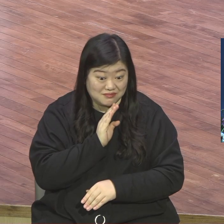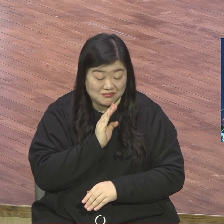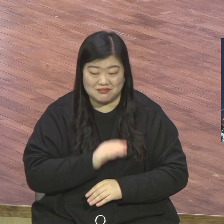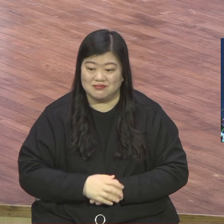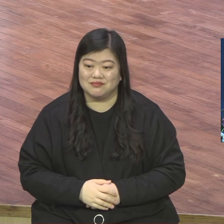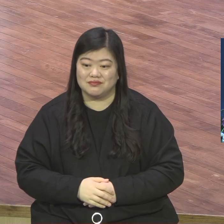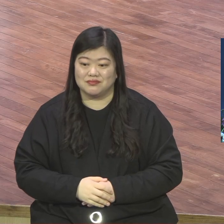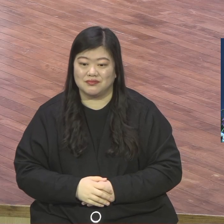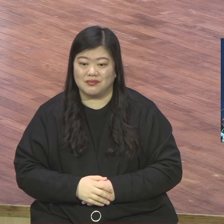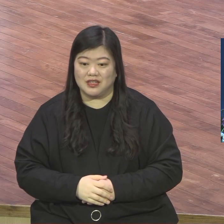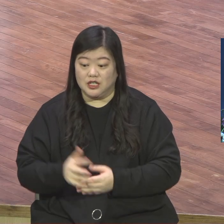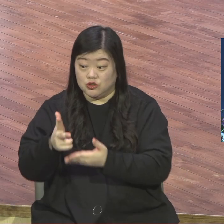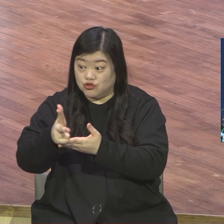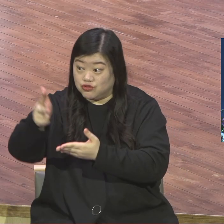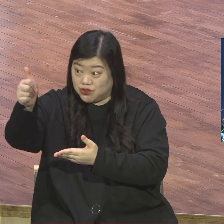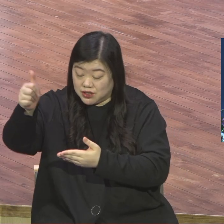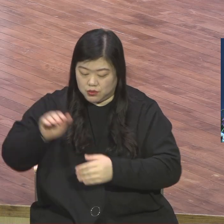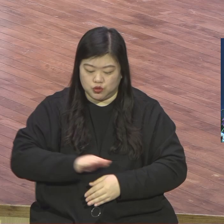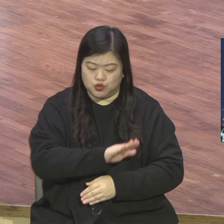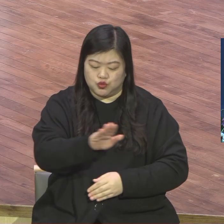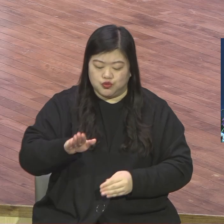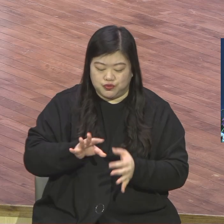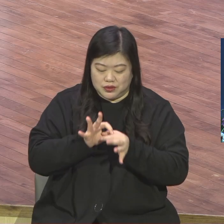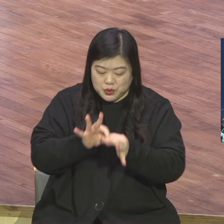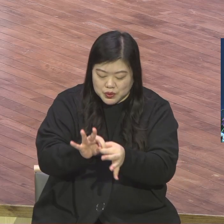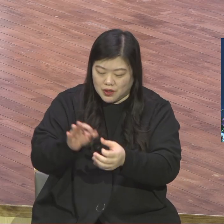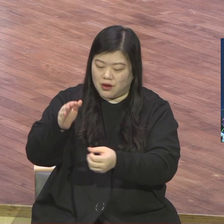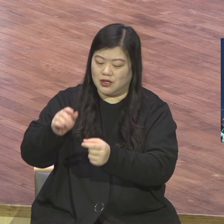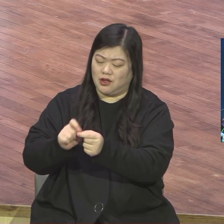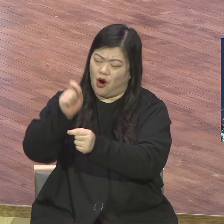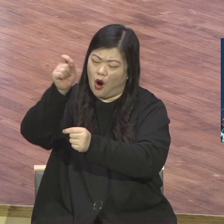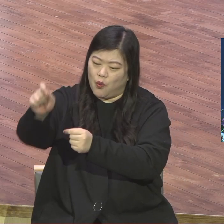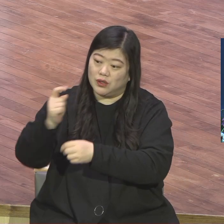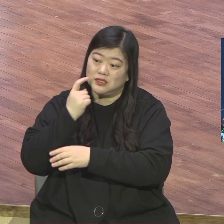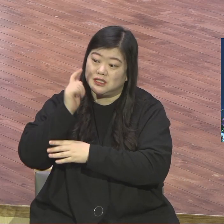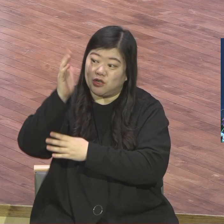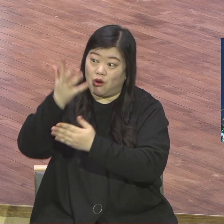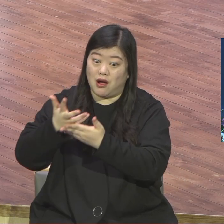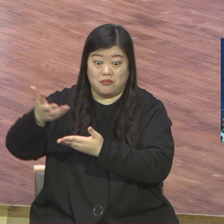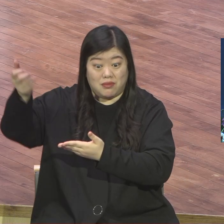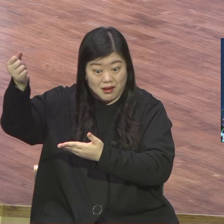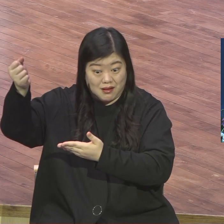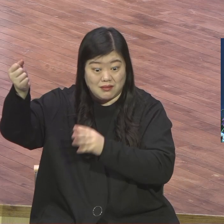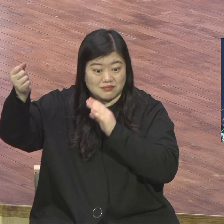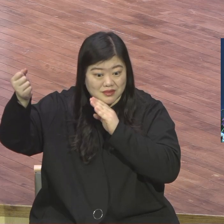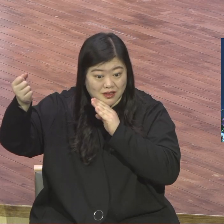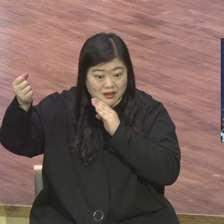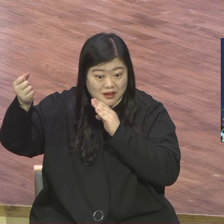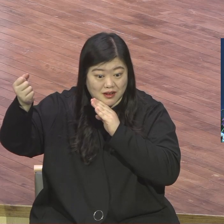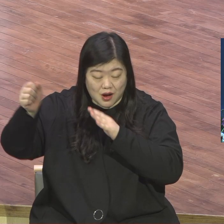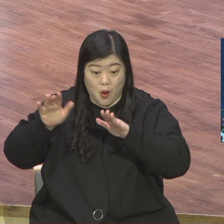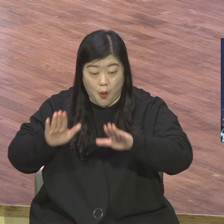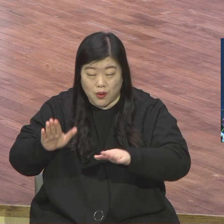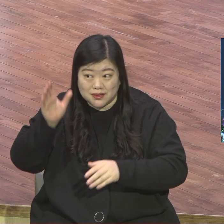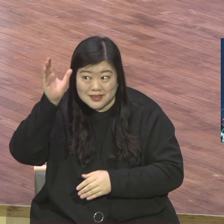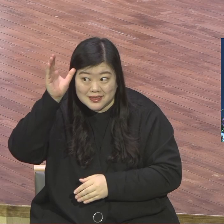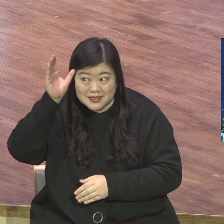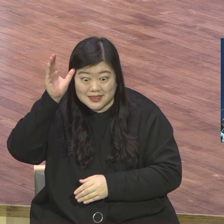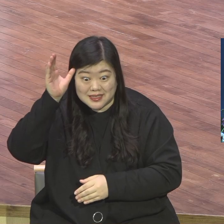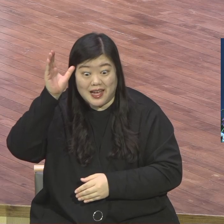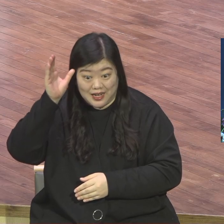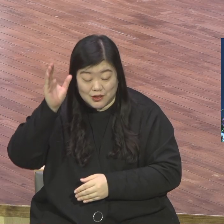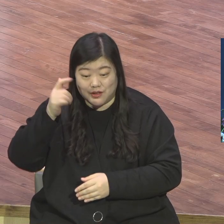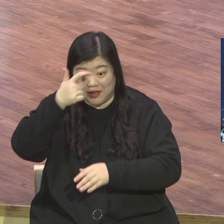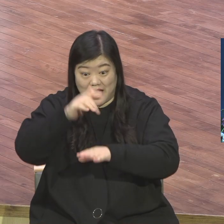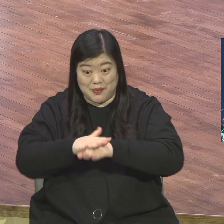영원히 우리를 통해서 영광 받으실 그 예수님, 우리를 위해서 준비해 놓으신 새 하늘과 새 땅을 바라보면서 오늘 또 즐거운